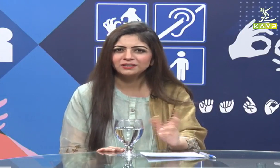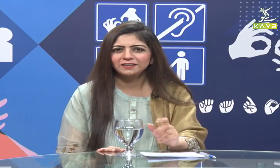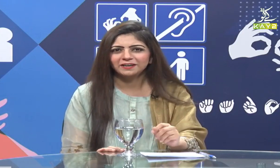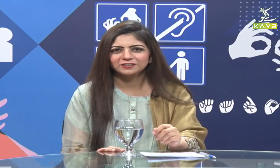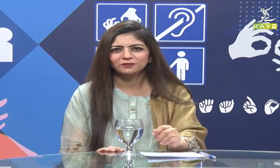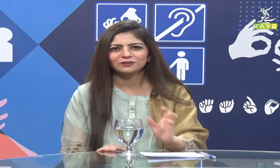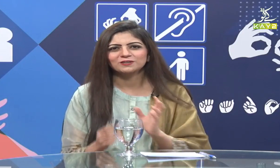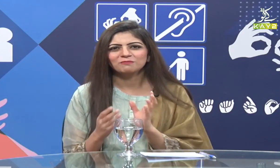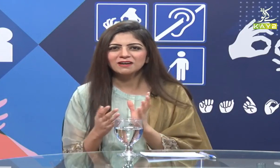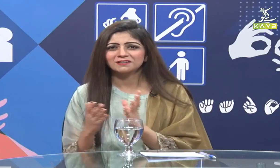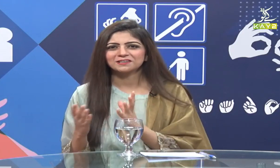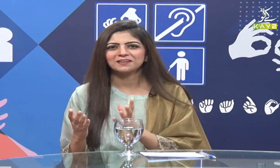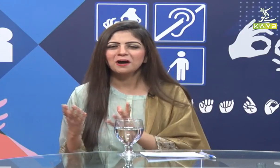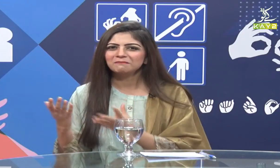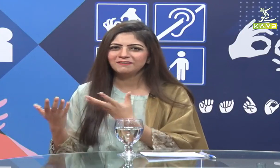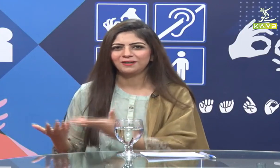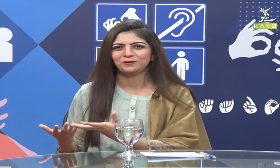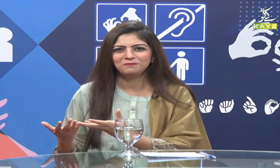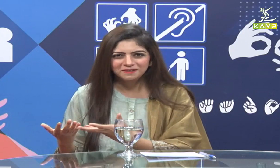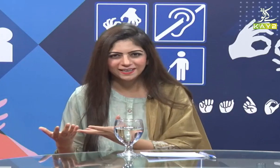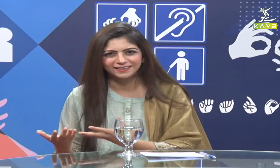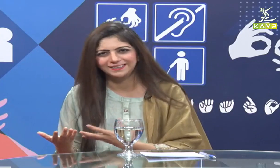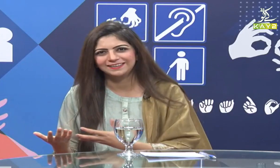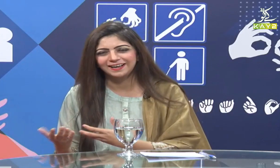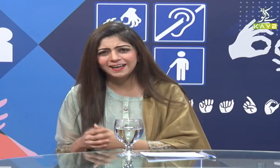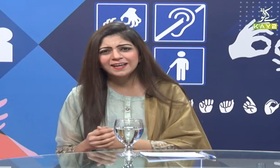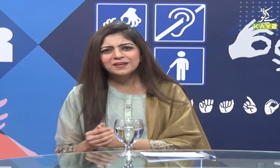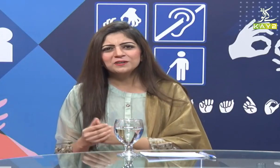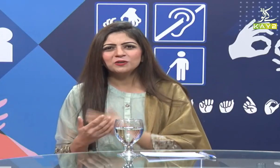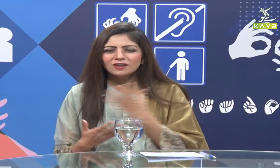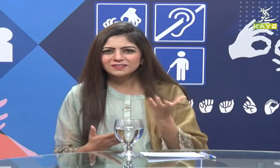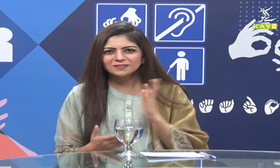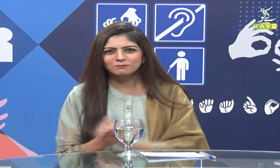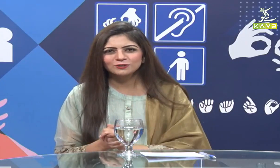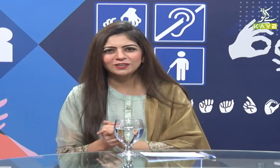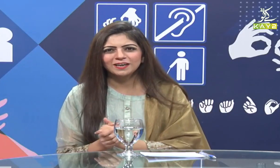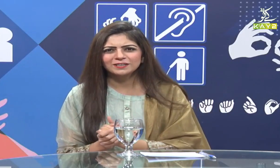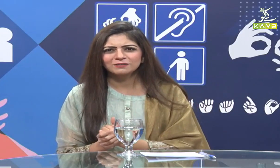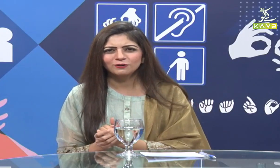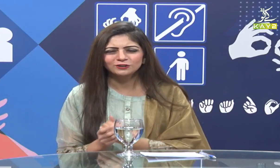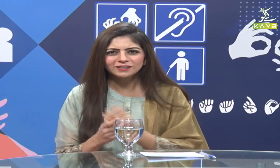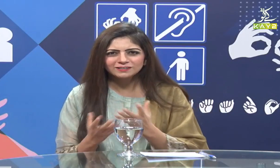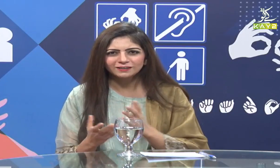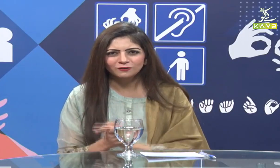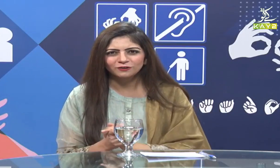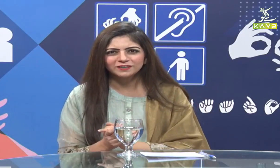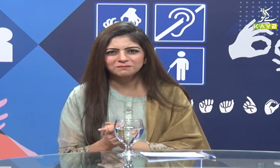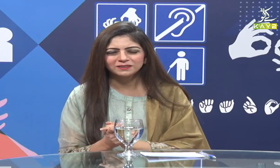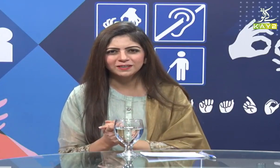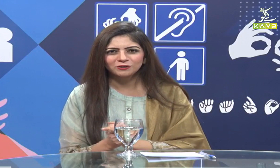यही रिएक्शन होता है। जो भी हसन ने अम्मी वाला रोल प्ले करके दिखाया है, तो हसन से पूछते हैं कि जब वो इतनी ज़्यादा कोल्ड ड्रिंक्स पीता है तो